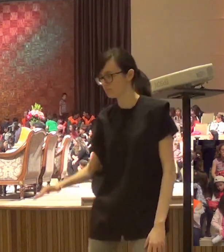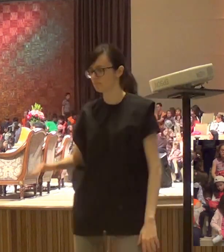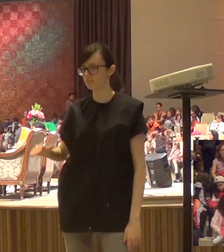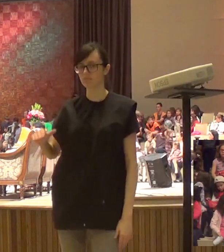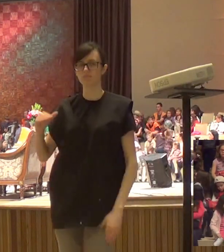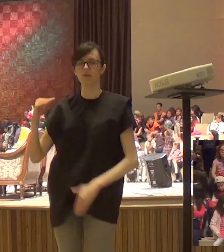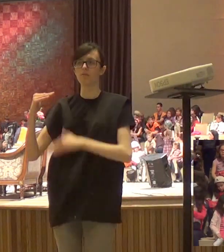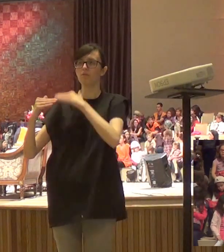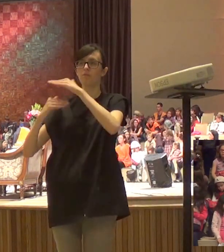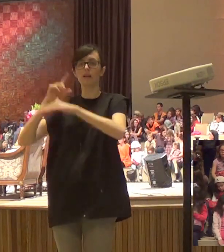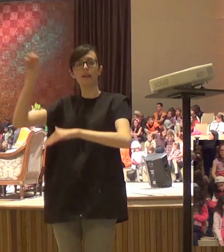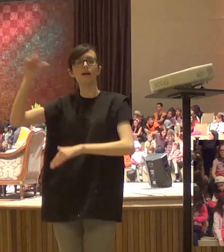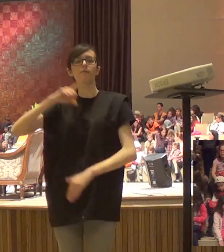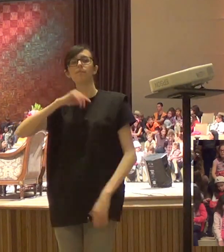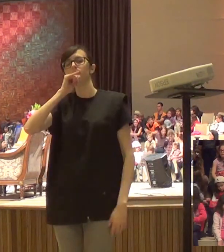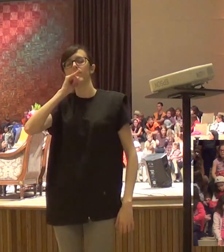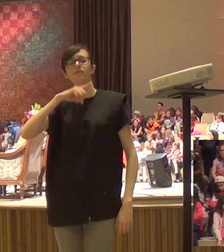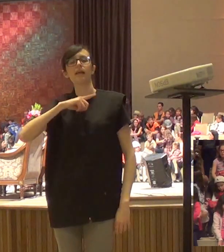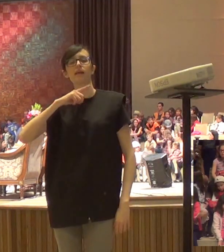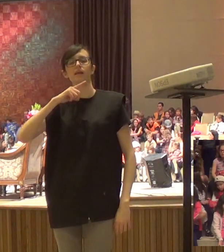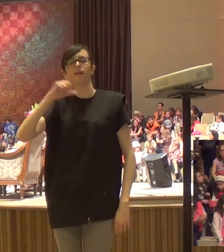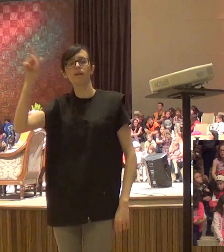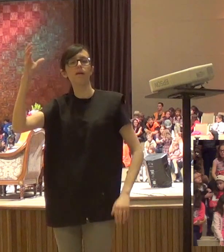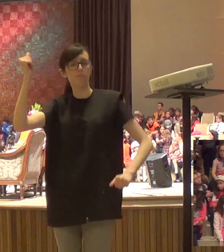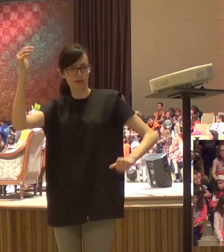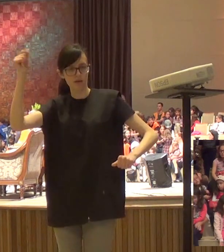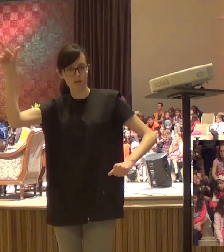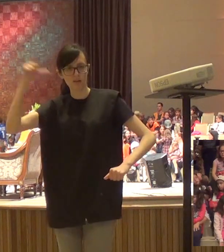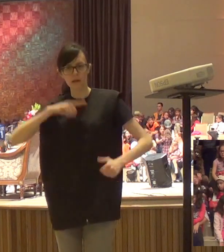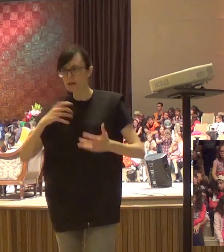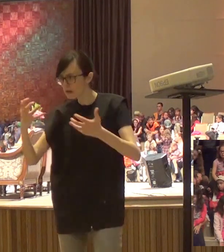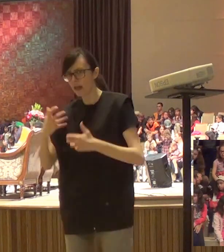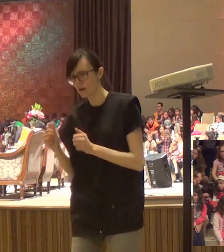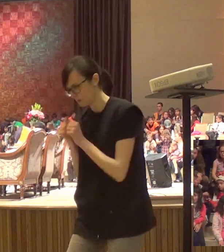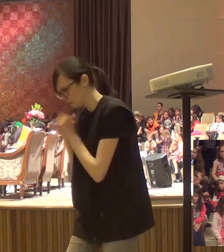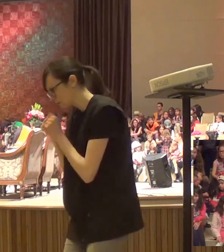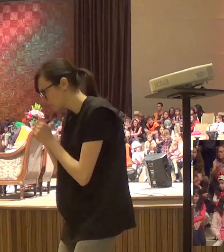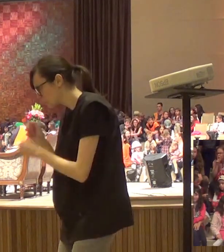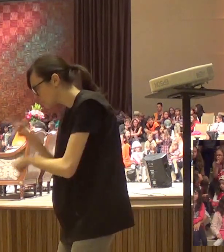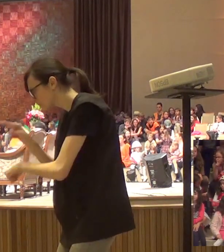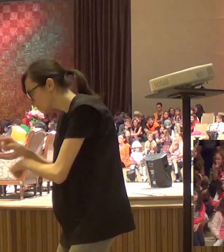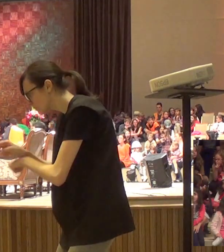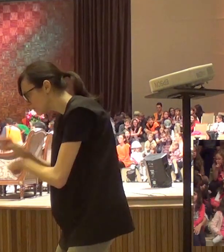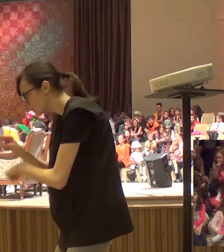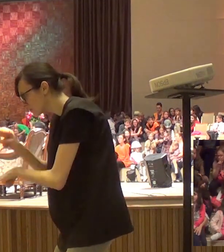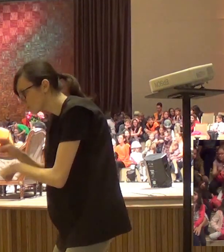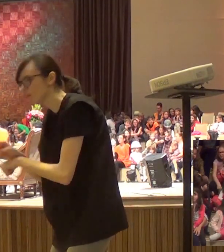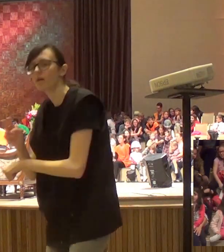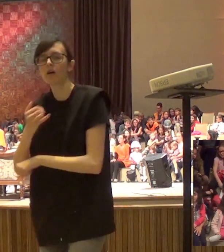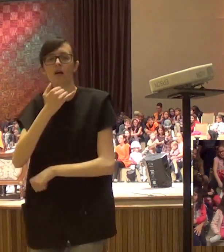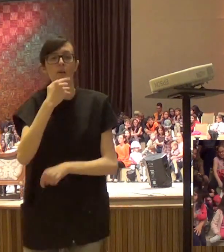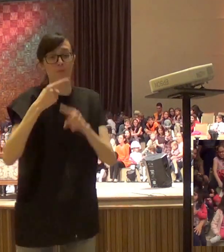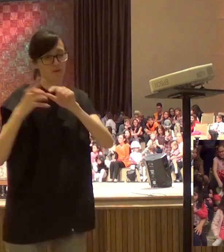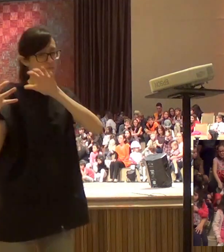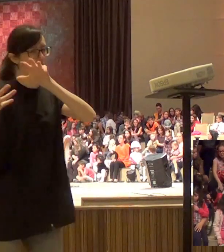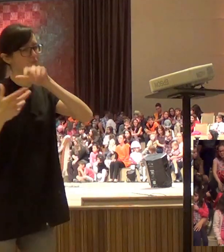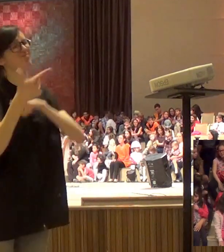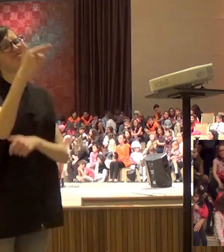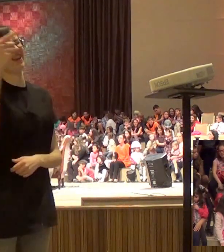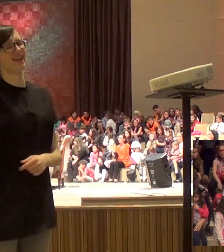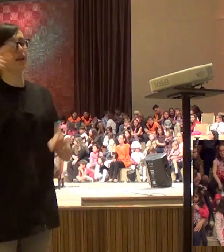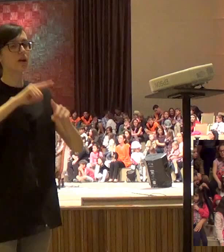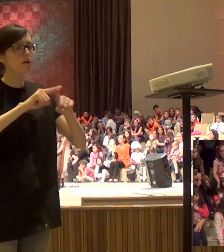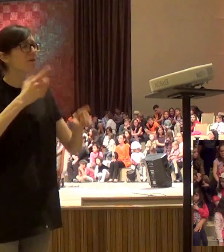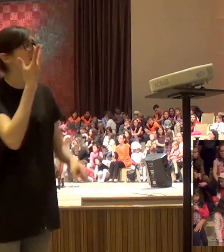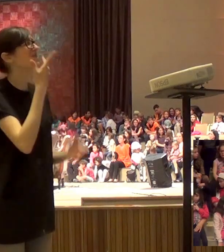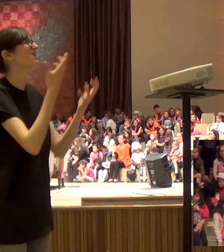Curiosamente, a juventude na América Latina e da Espanha expressam o desejo de passar mais tempo com seus pais. Contrariando